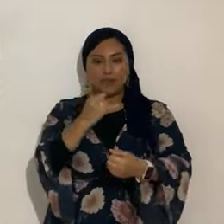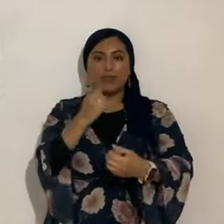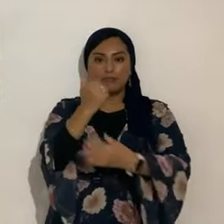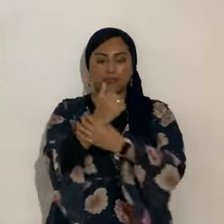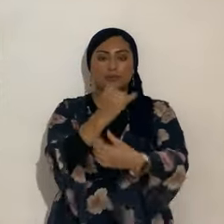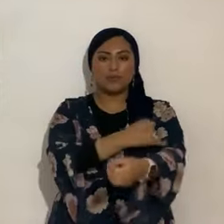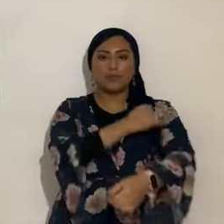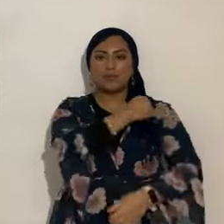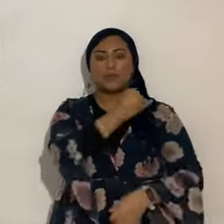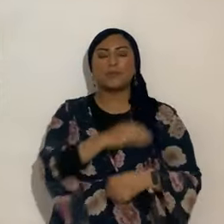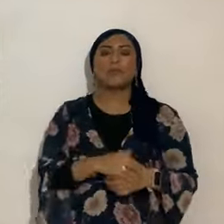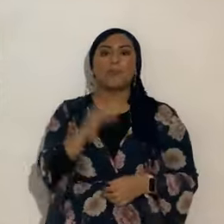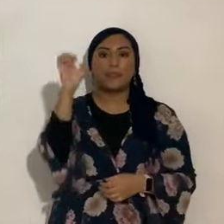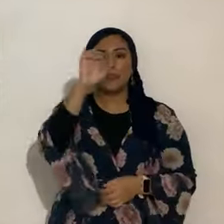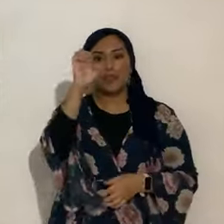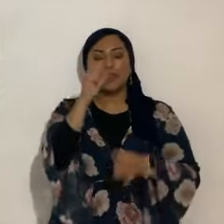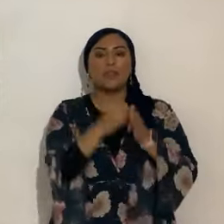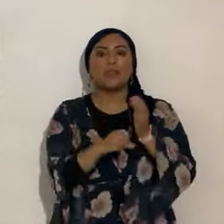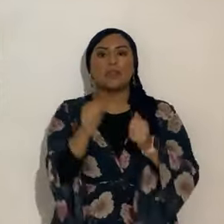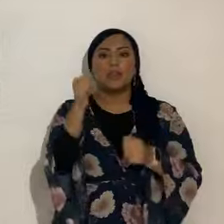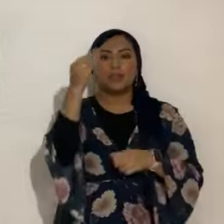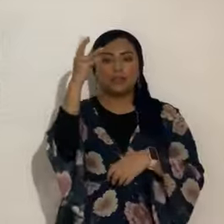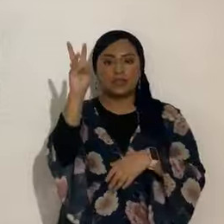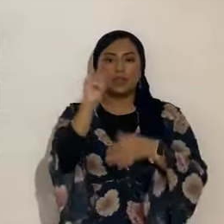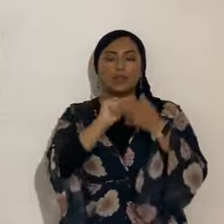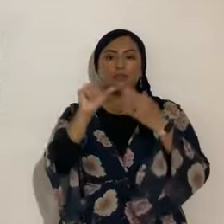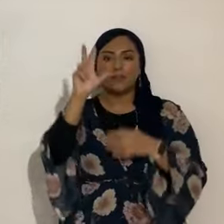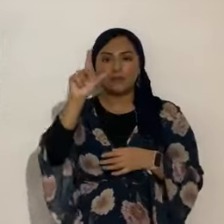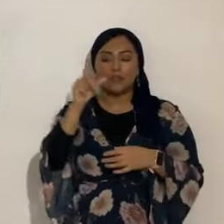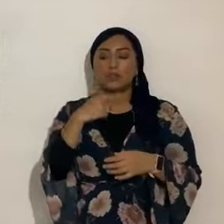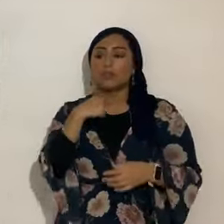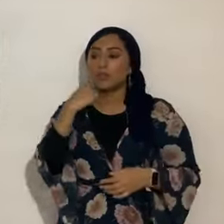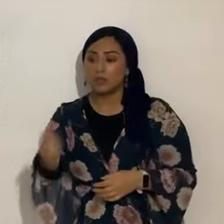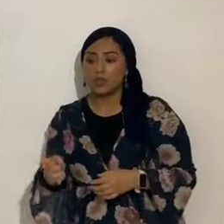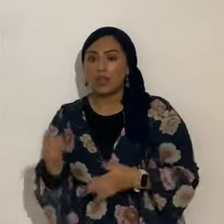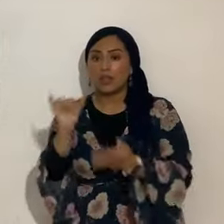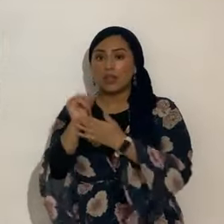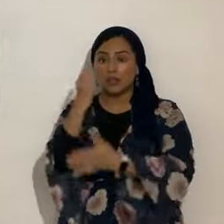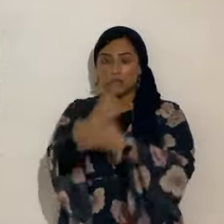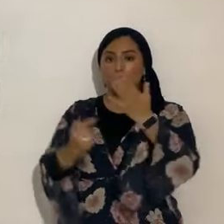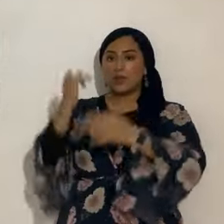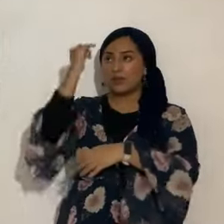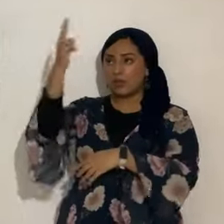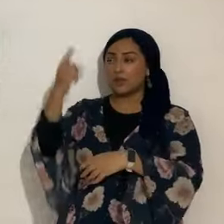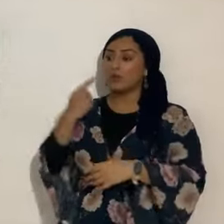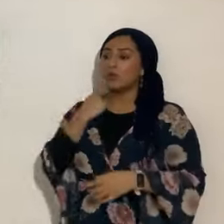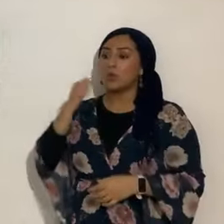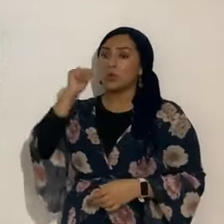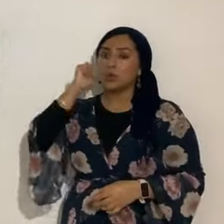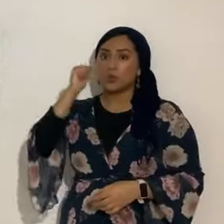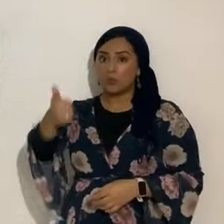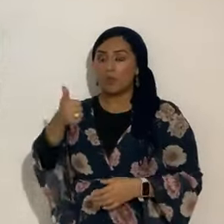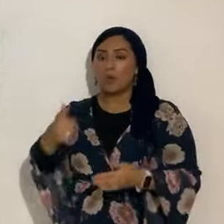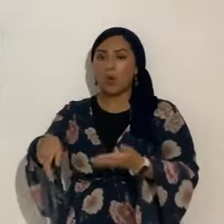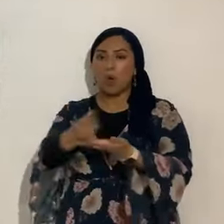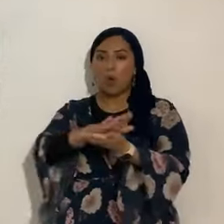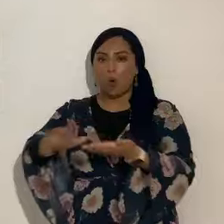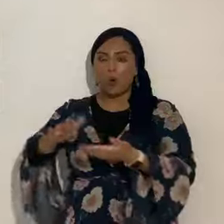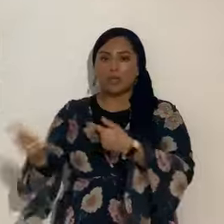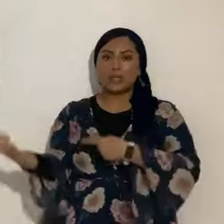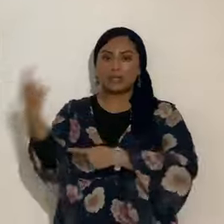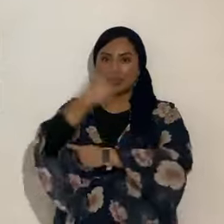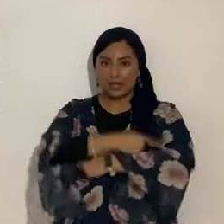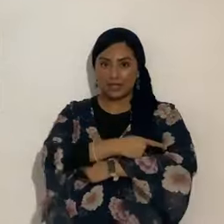tenemos Éxodo 16, 23. Y les dijo, esto es lo que ha dicho Yahweh, mañana es el día Kadosh, o